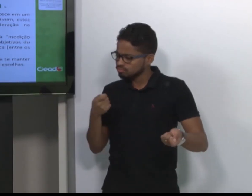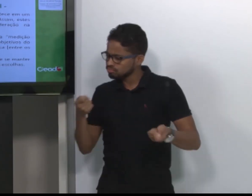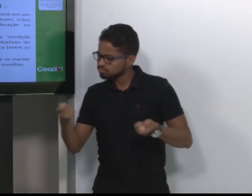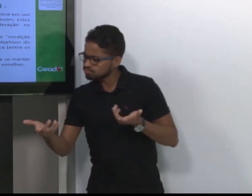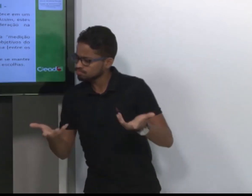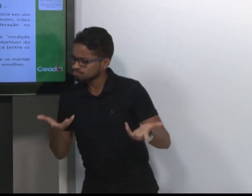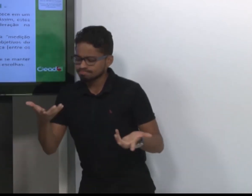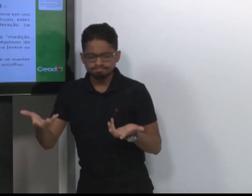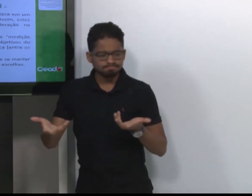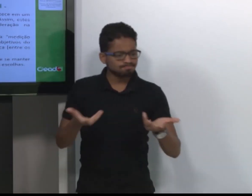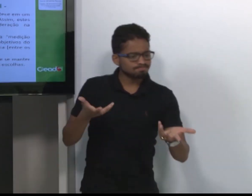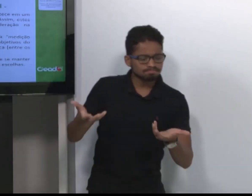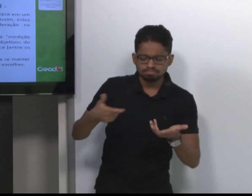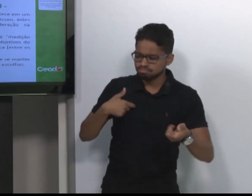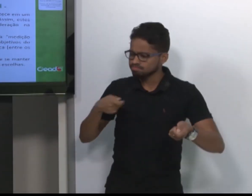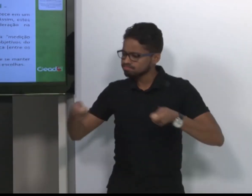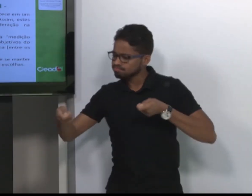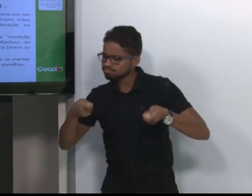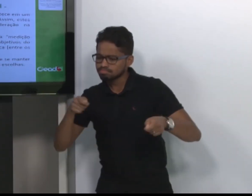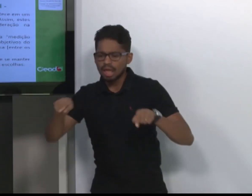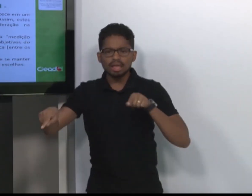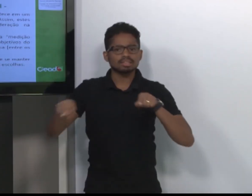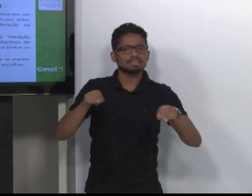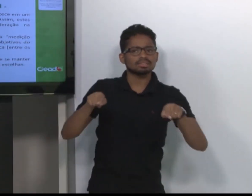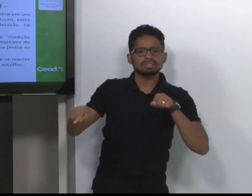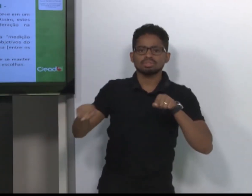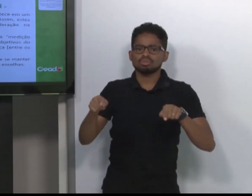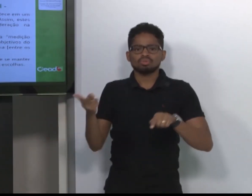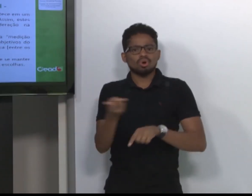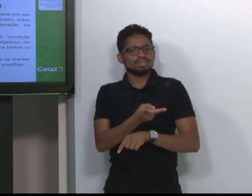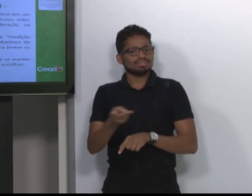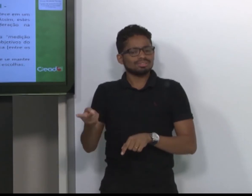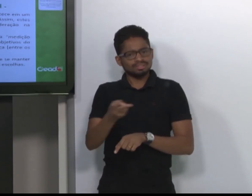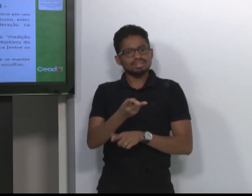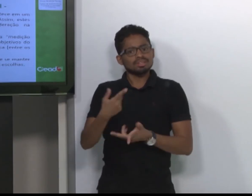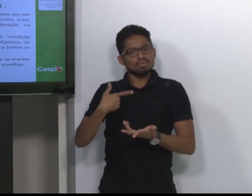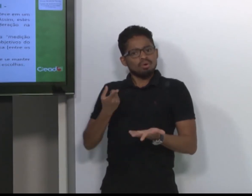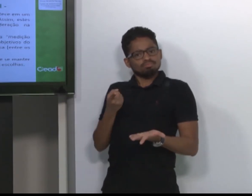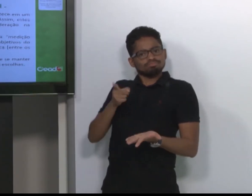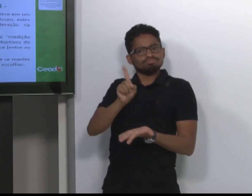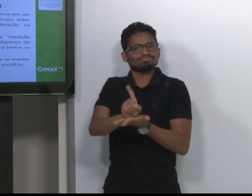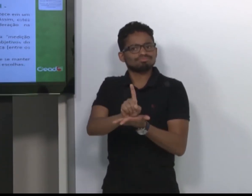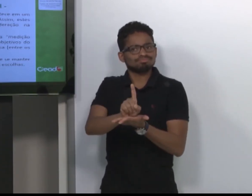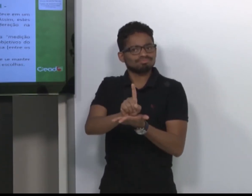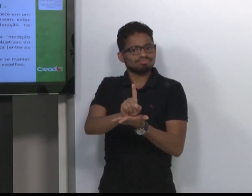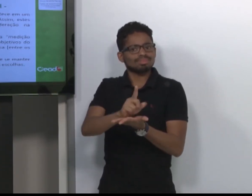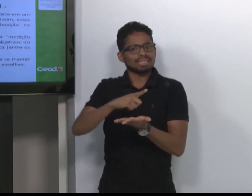ao enunciado. Eu sou ativo, eu administro, eu organizo.